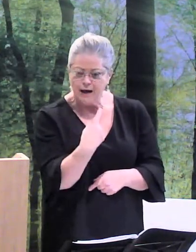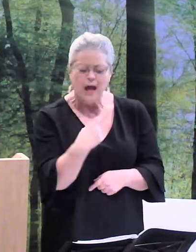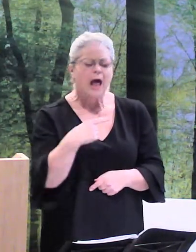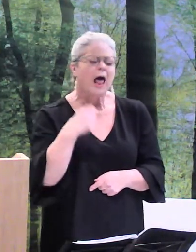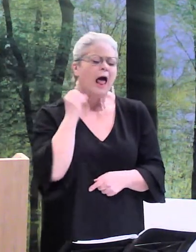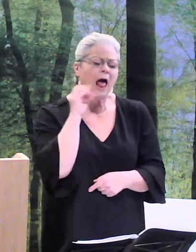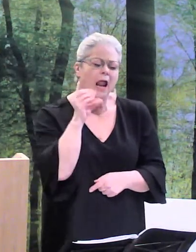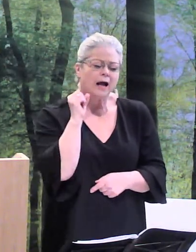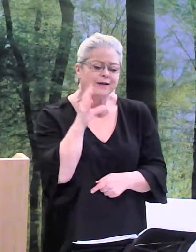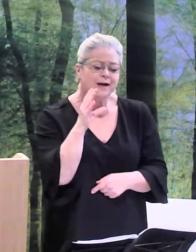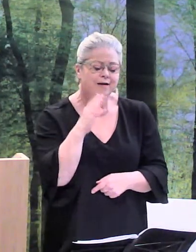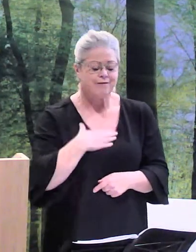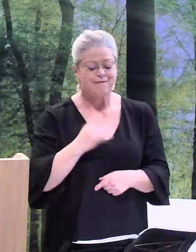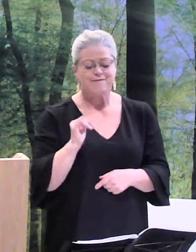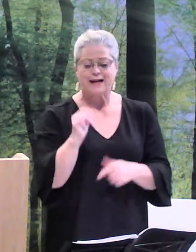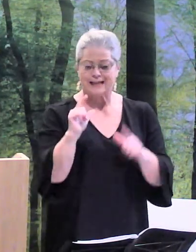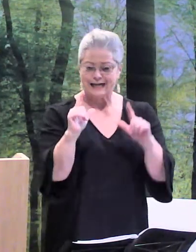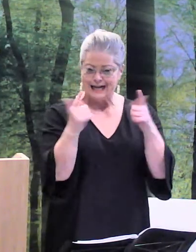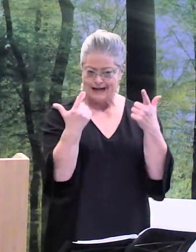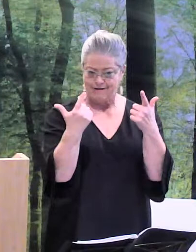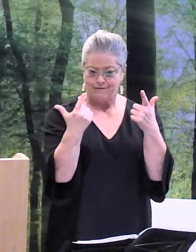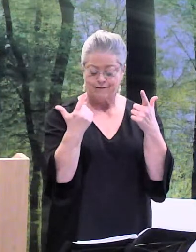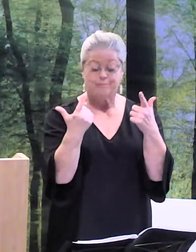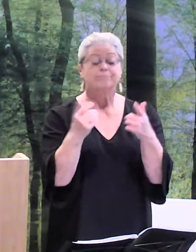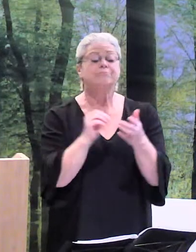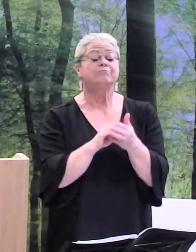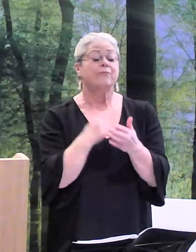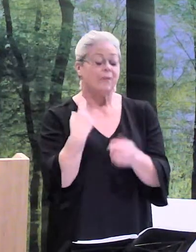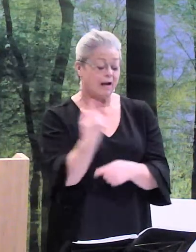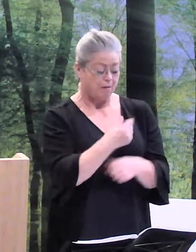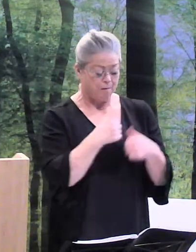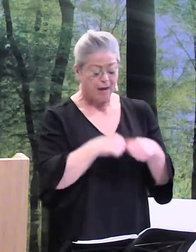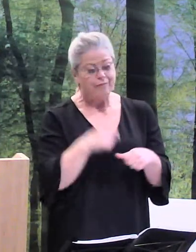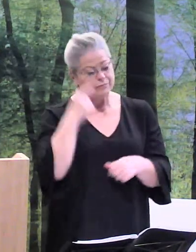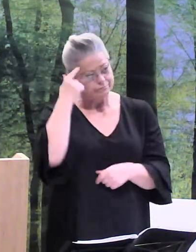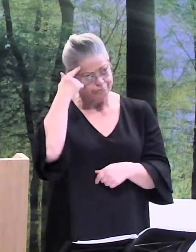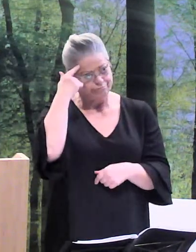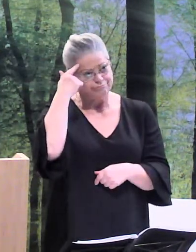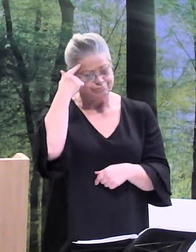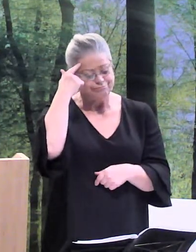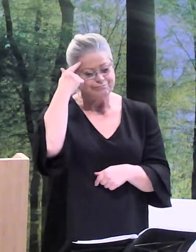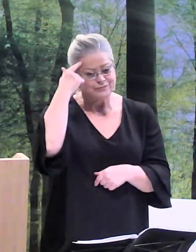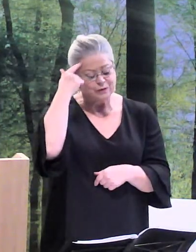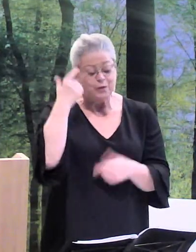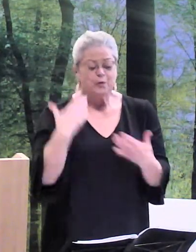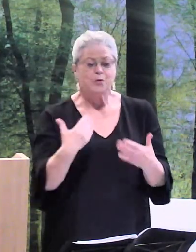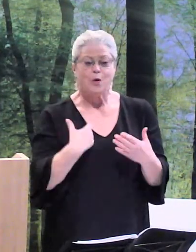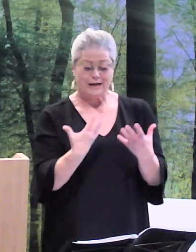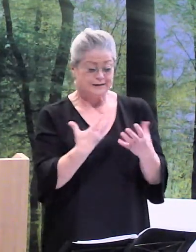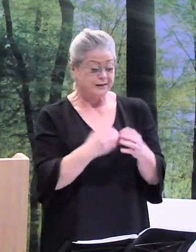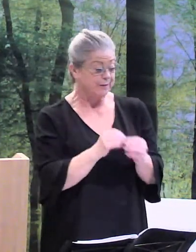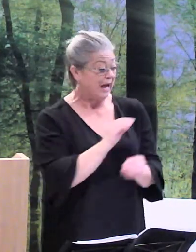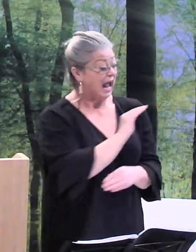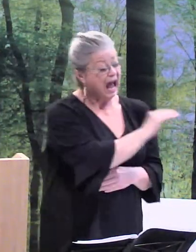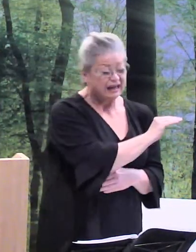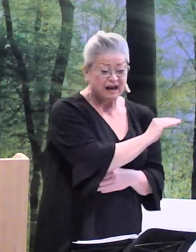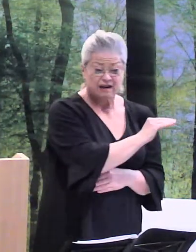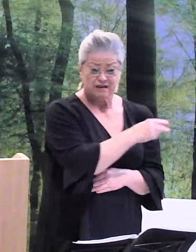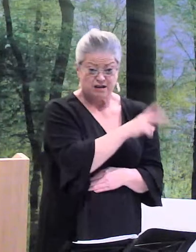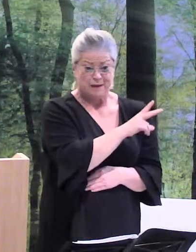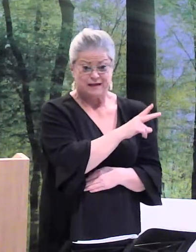Elke dag van ons verdere leven zal je met elk van ons blijven meegaan. Nu onze handen niet meer aan kunt